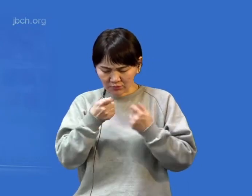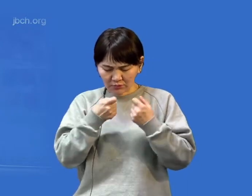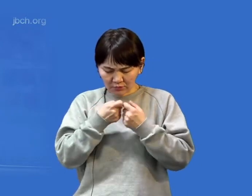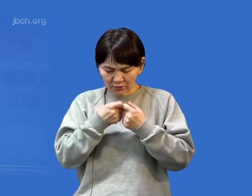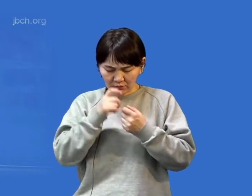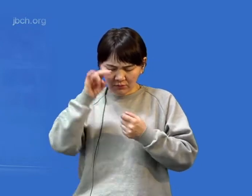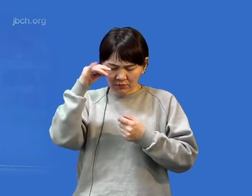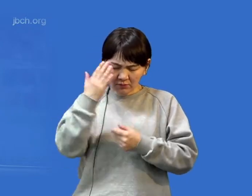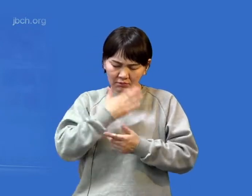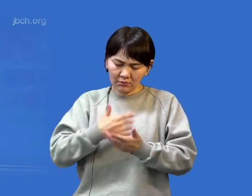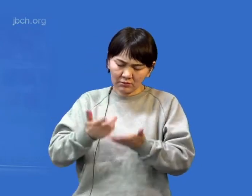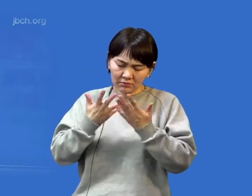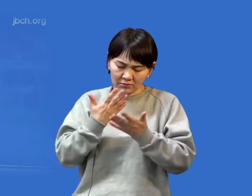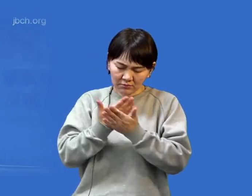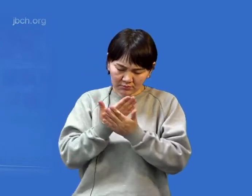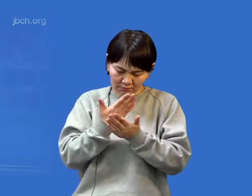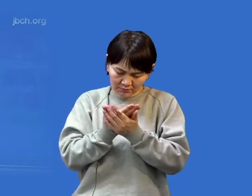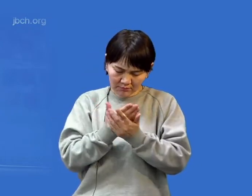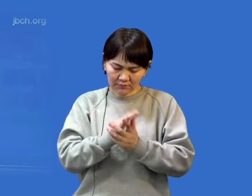хайрлаарай.